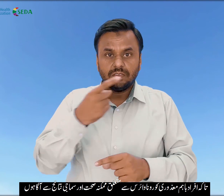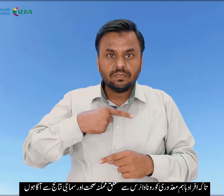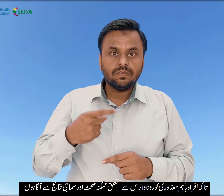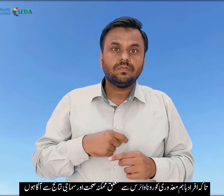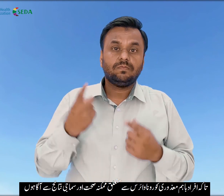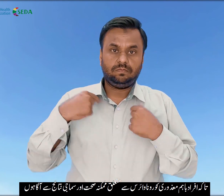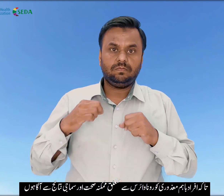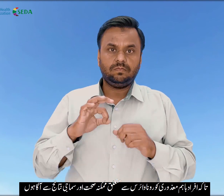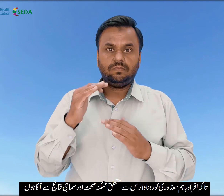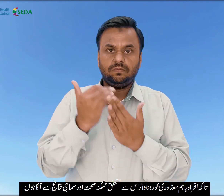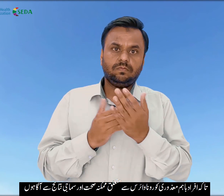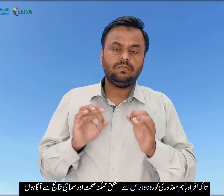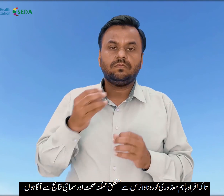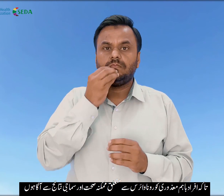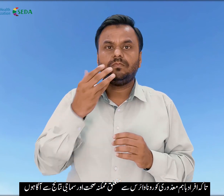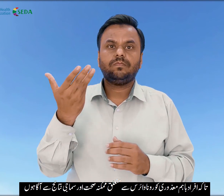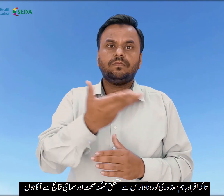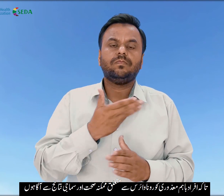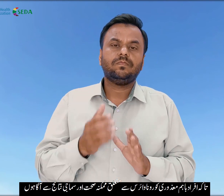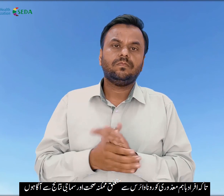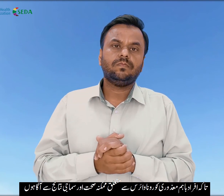صحت اور سماجی نتائج سے آگاہی ہو۔